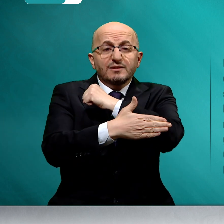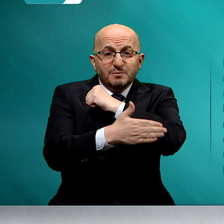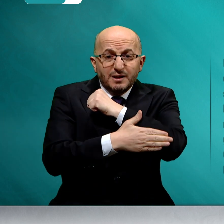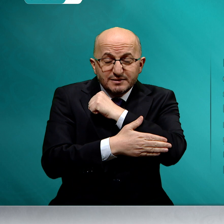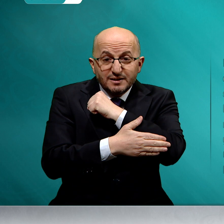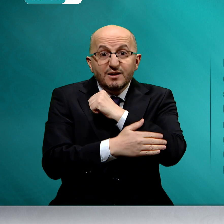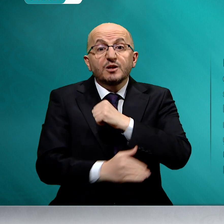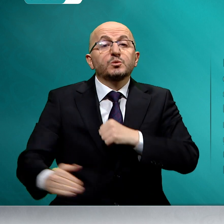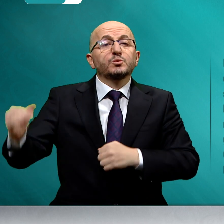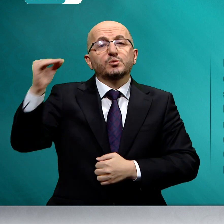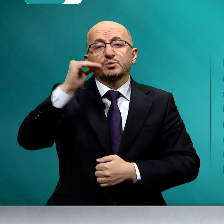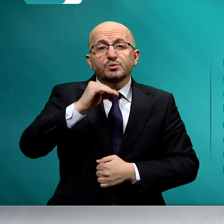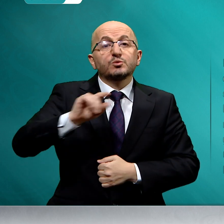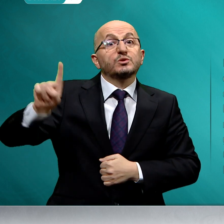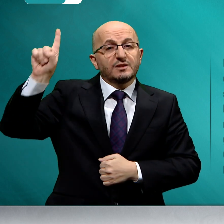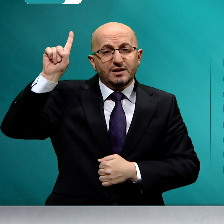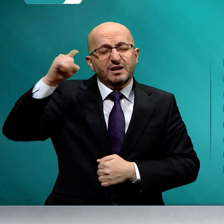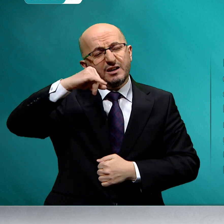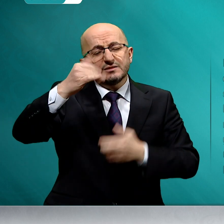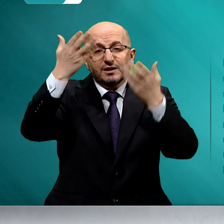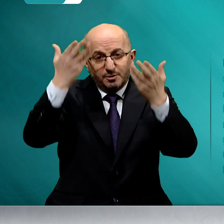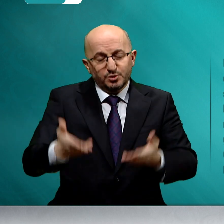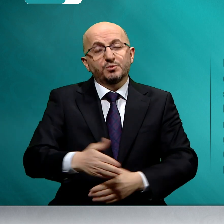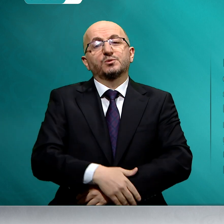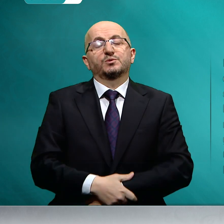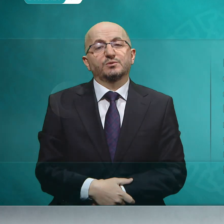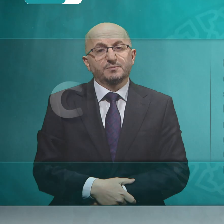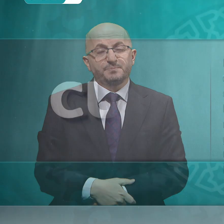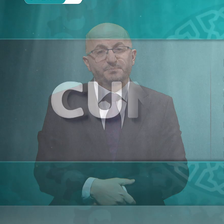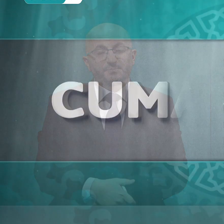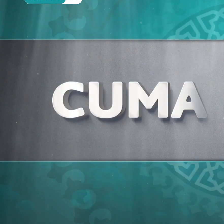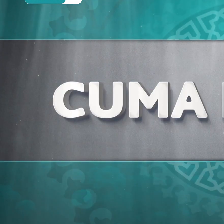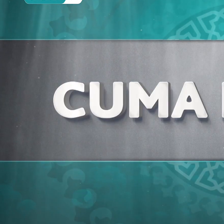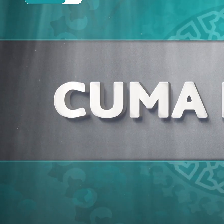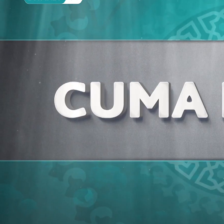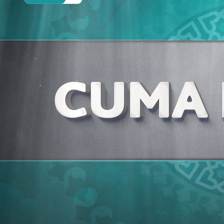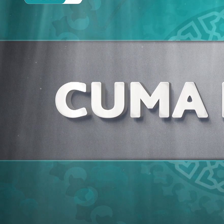yardımları yüce dergahında kabul buyursun.